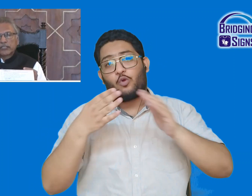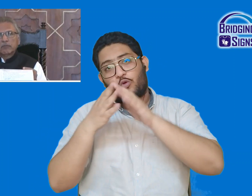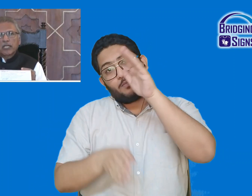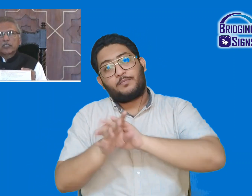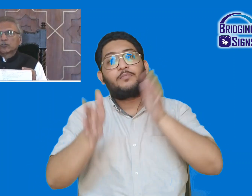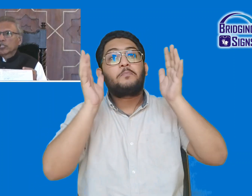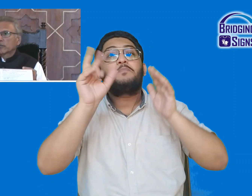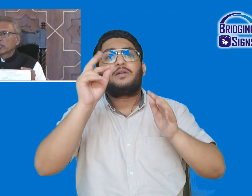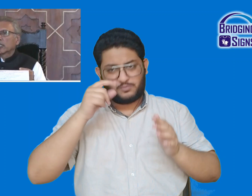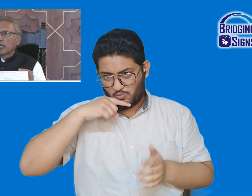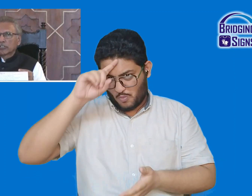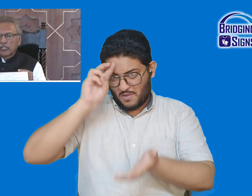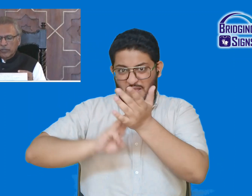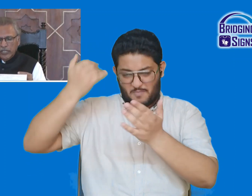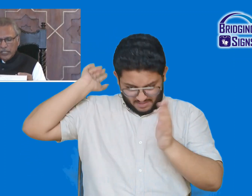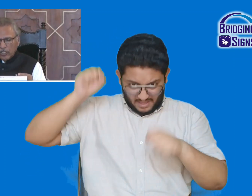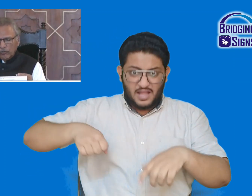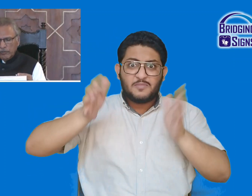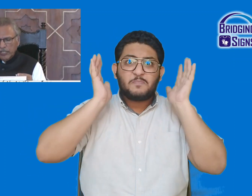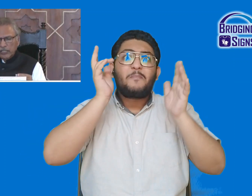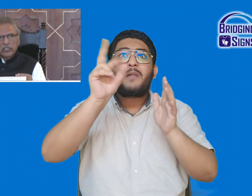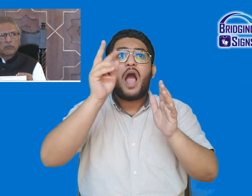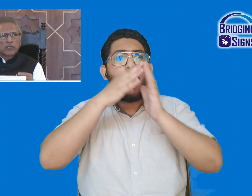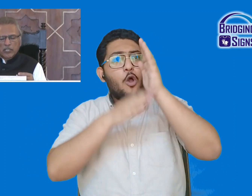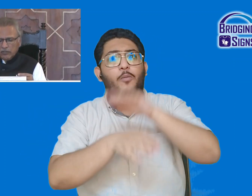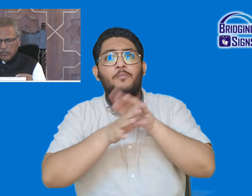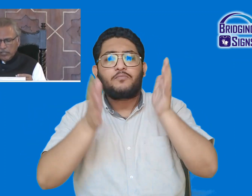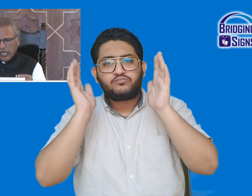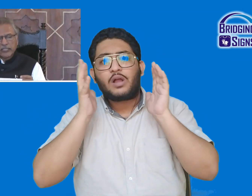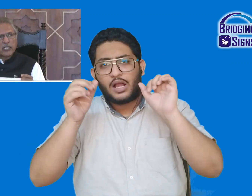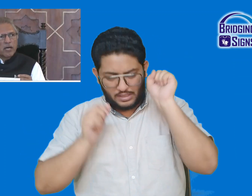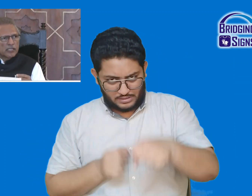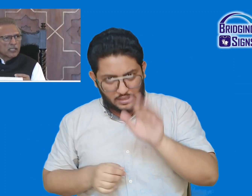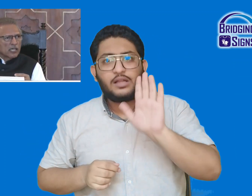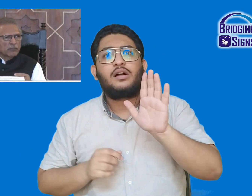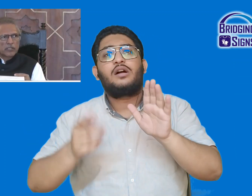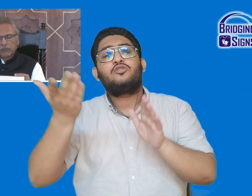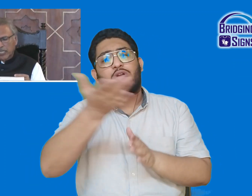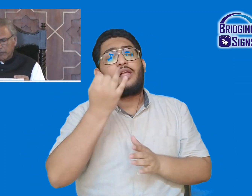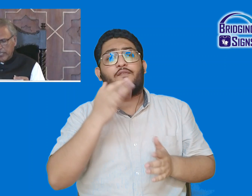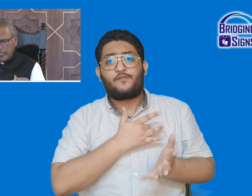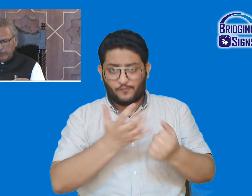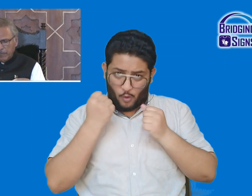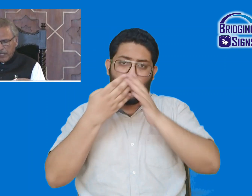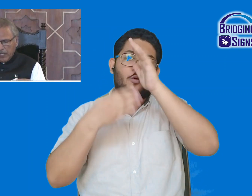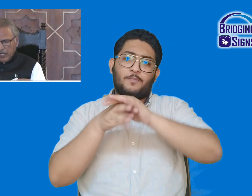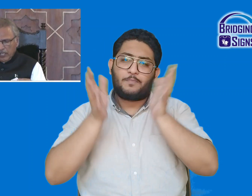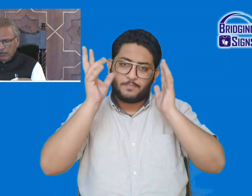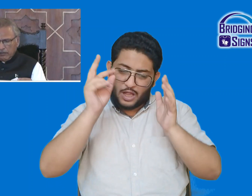وہ بھی اچھی بات ہے. حضور اکرم صلی اللہ علیہ وسلم نے گھروں میں بھی رات کی عبادت اپنے گھر میں ہی